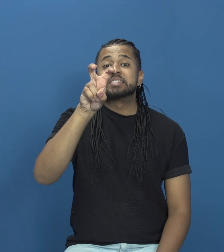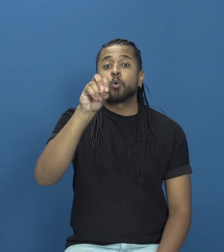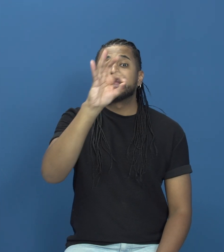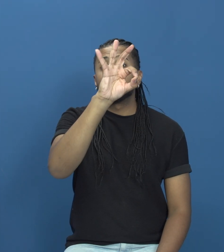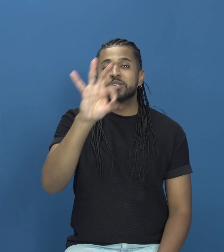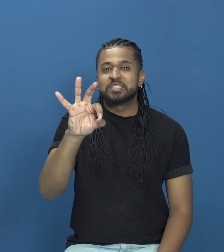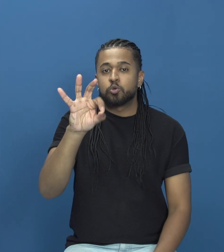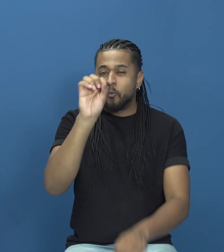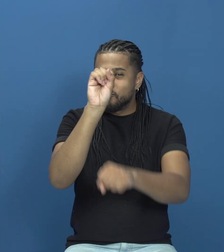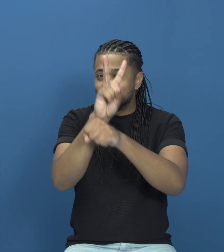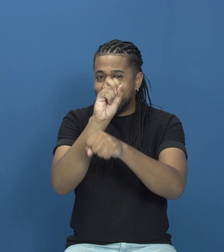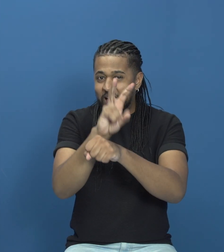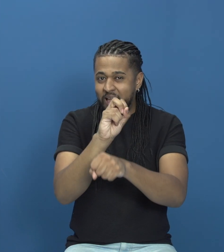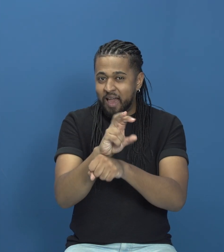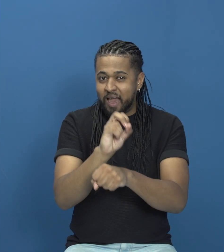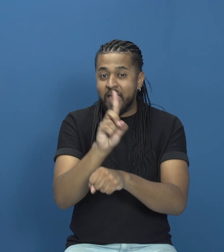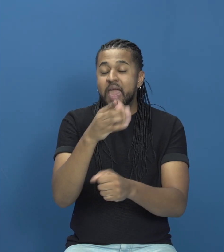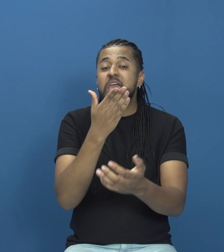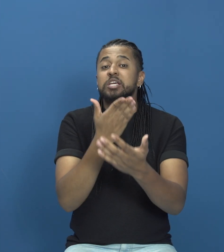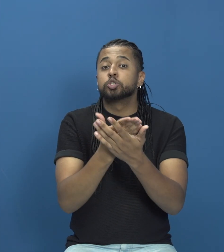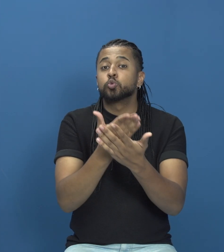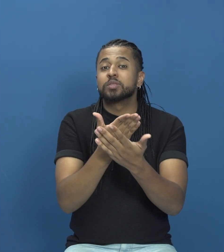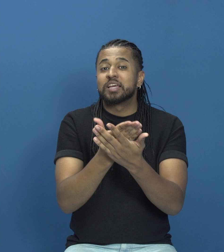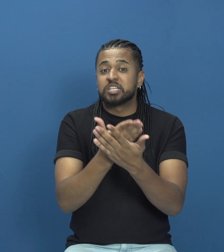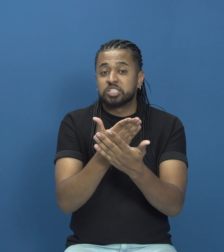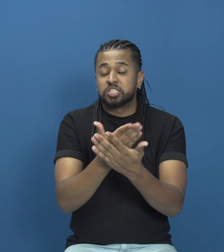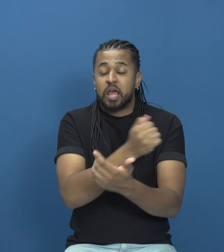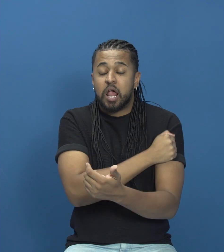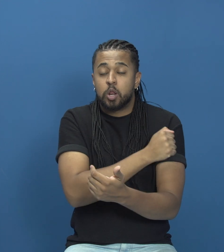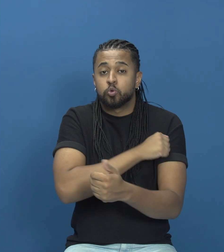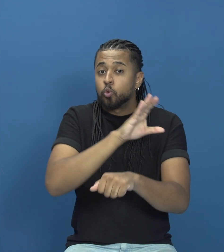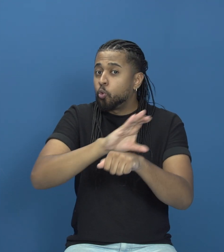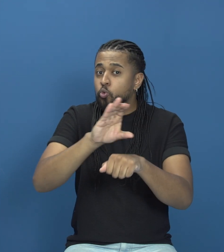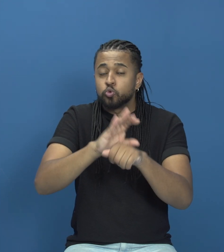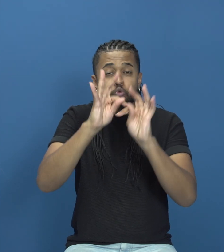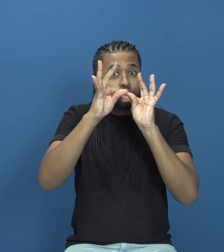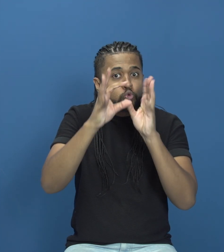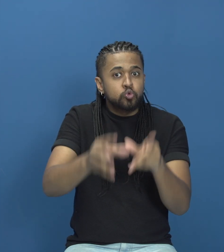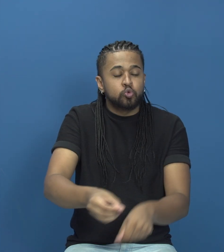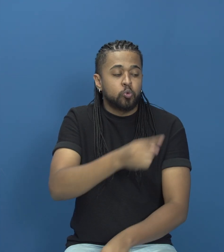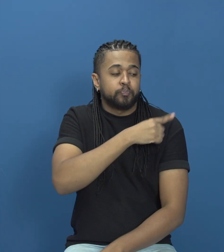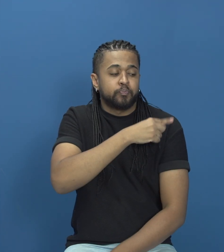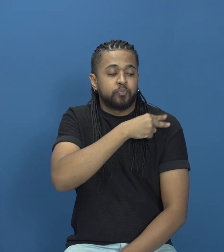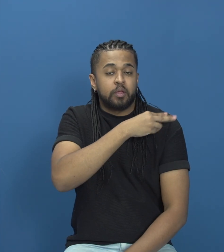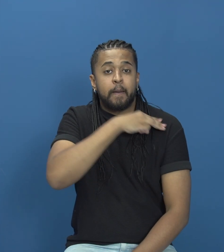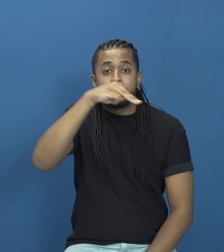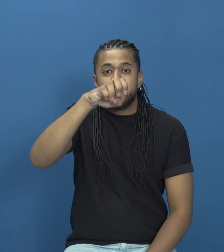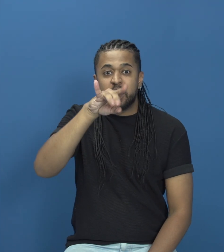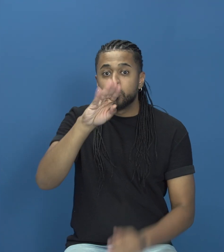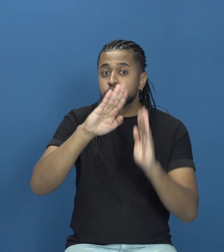50% das vagas para estudantes que tenham cursado integralmente o ensino médio em